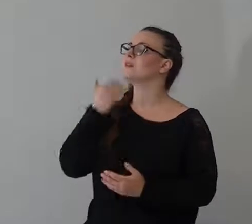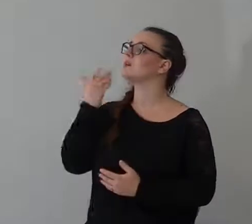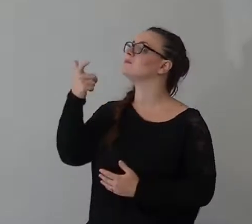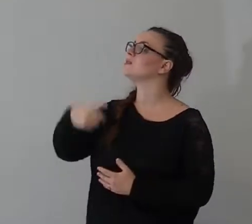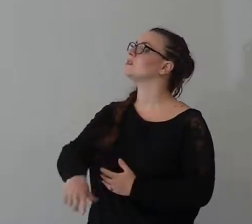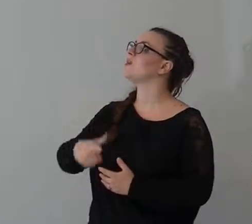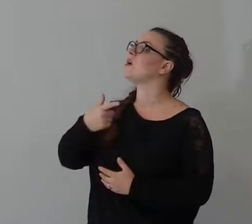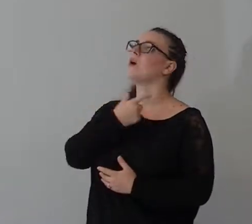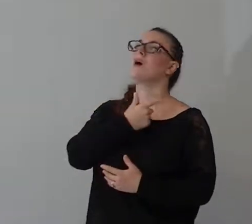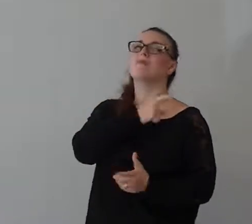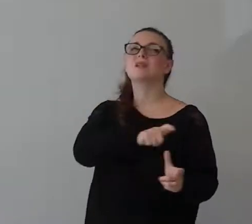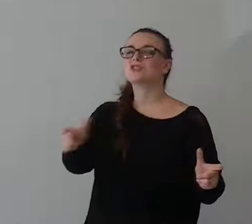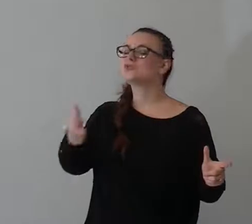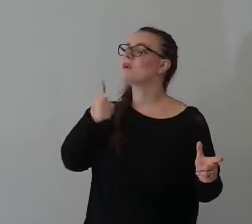Ruth.